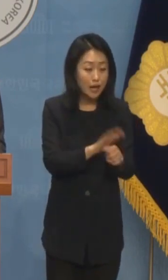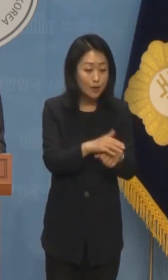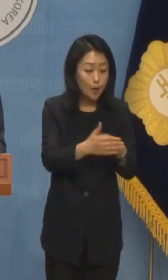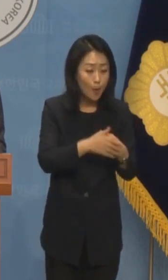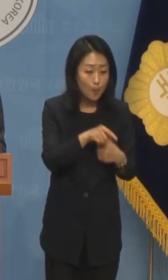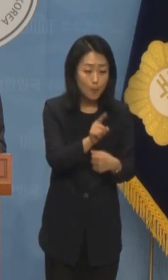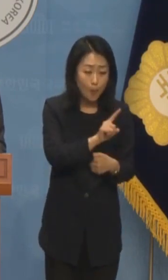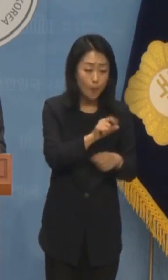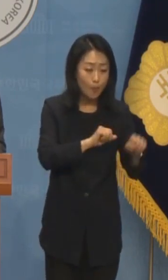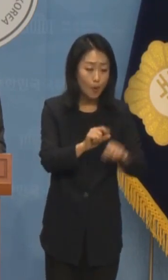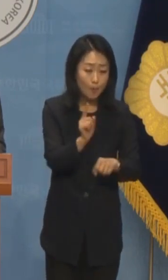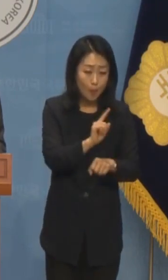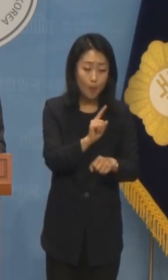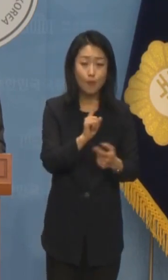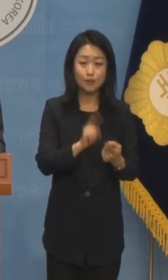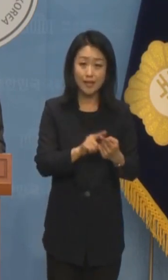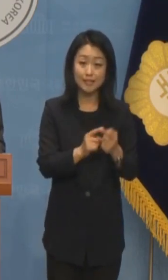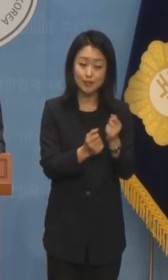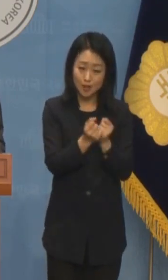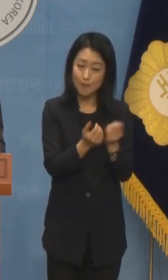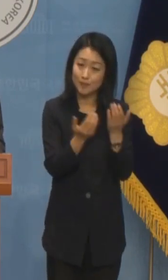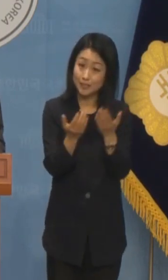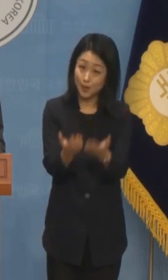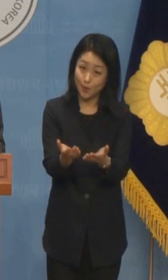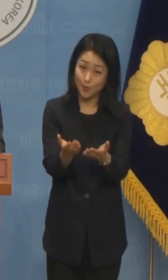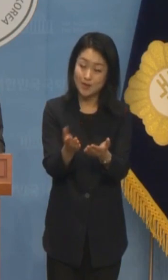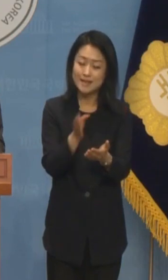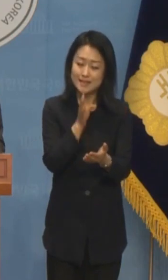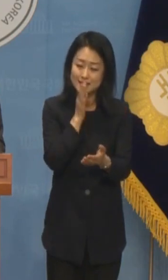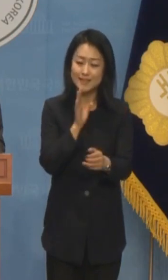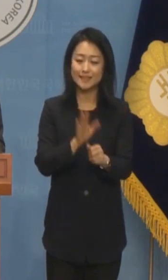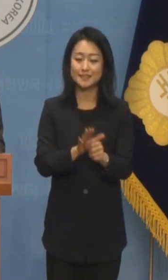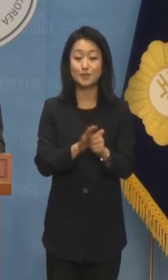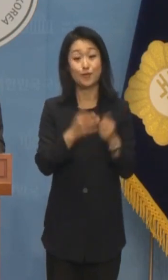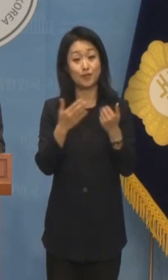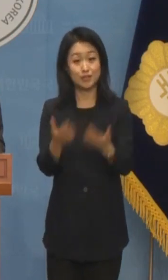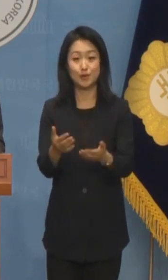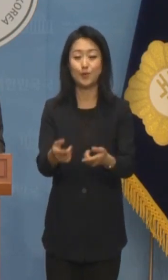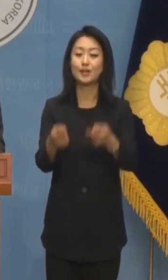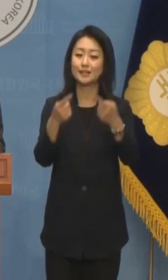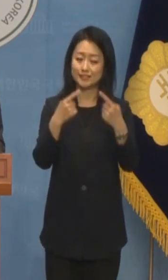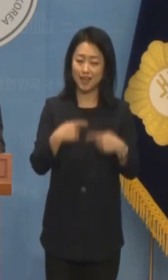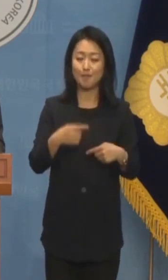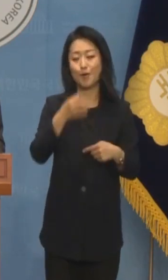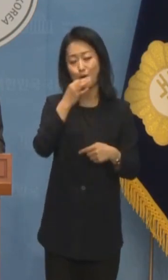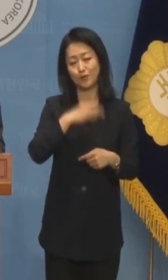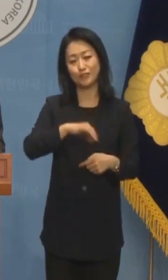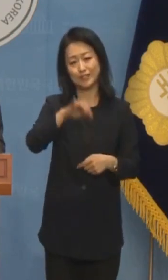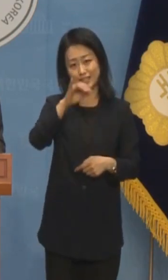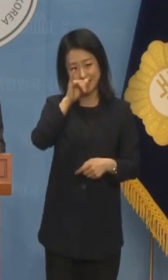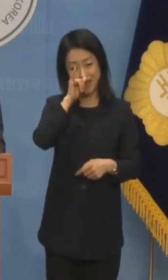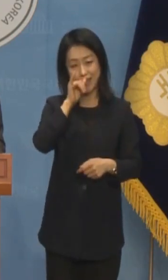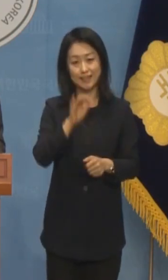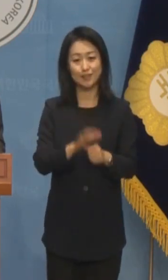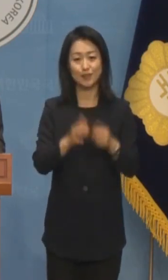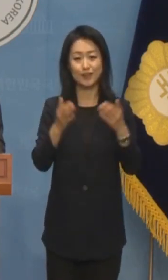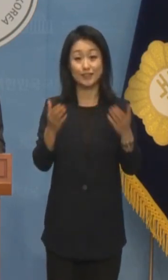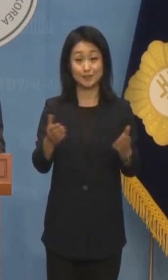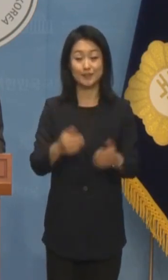어떤 활동을 하는지 안내를 통해 실질적으로 참여할 수 있고 효능감을 높이도록